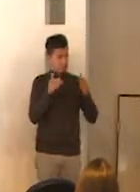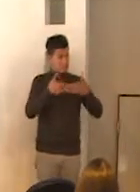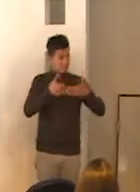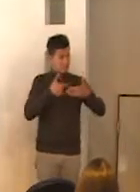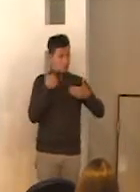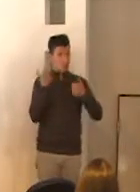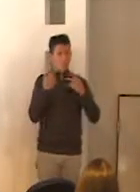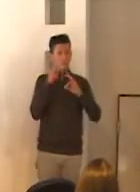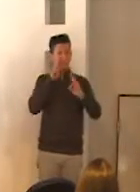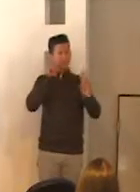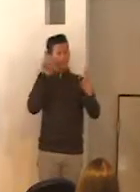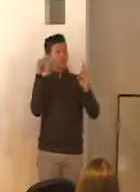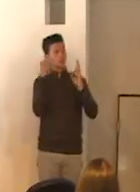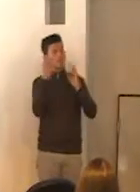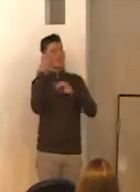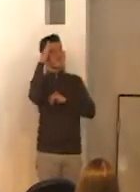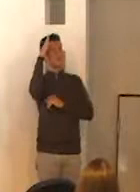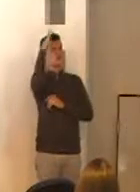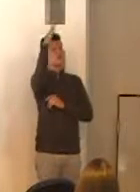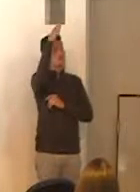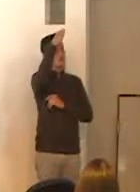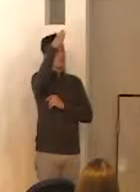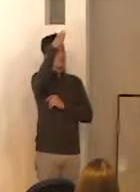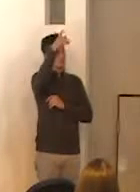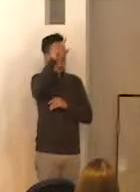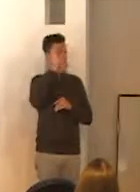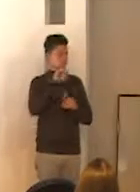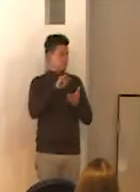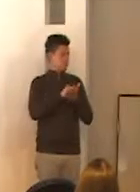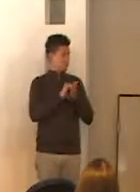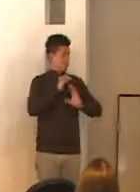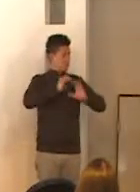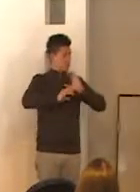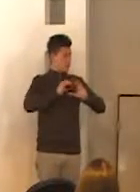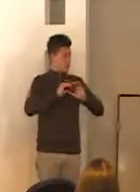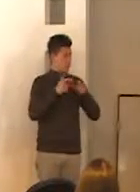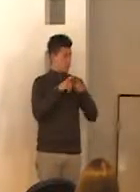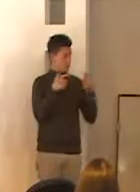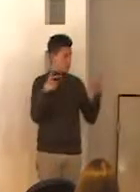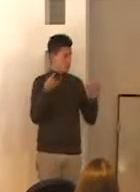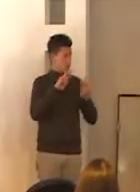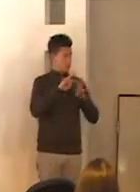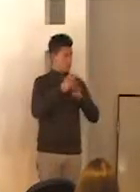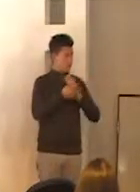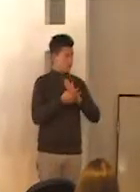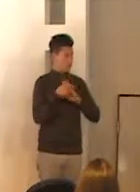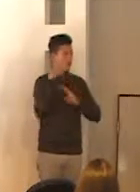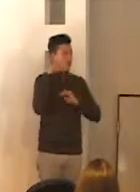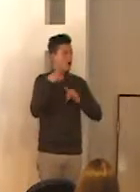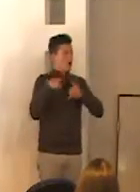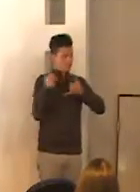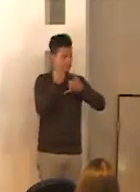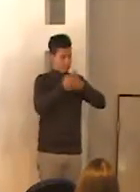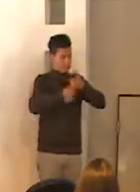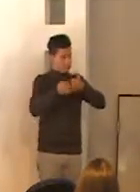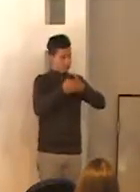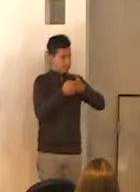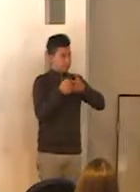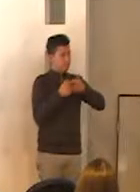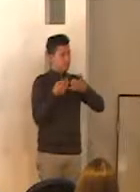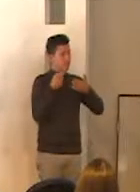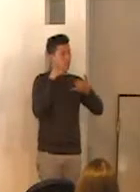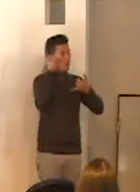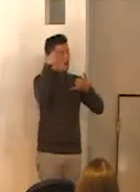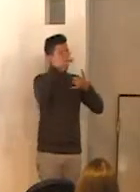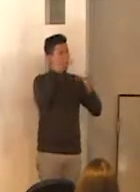las perspectivas a futuro de la comunicación aumentativa y alternativa en el país y en el ámbito de la educación